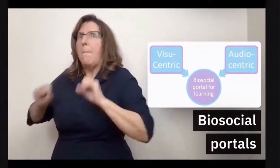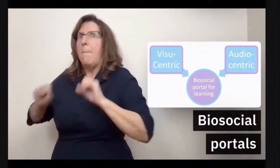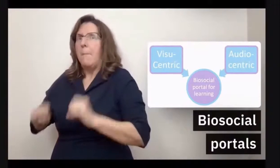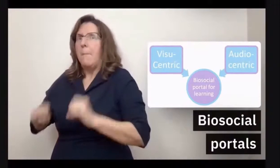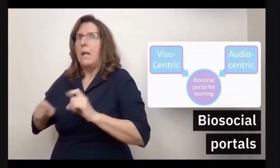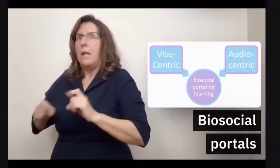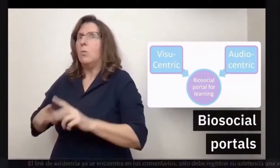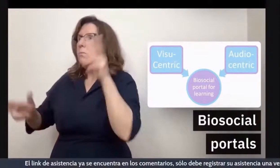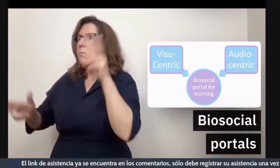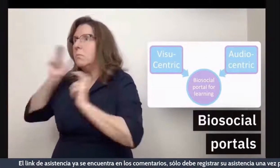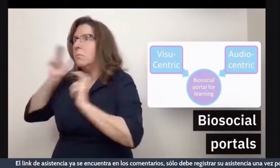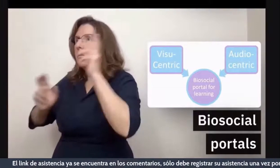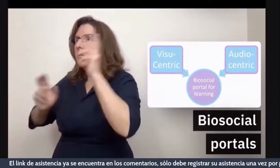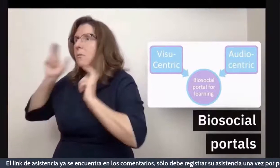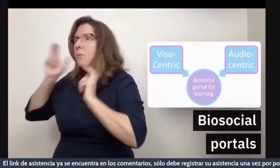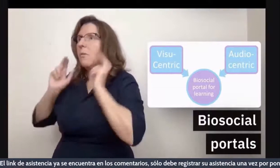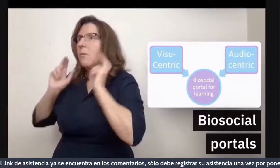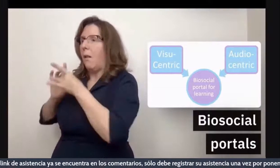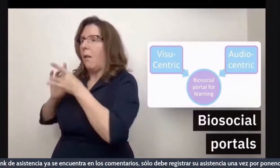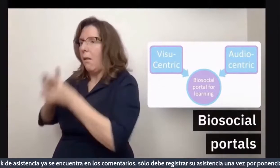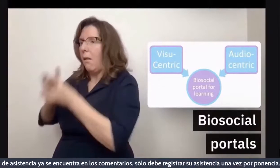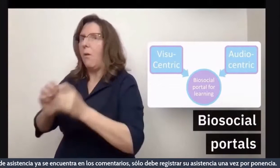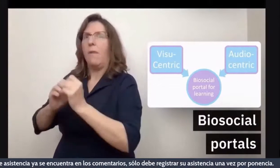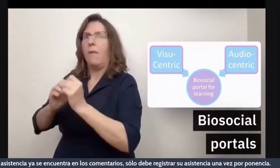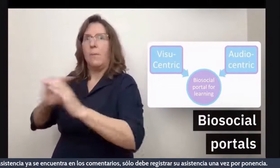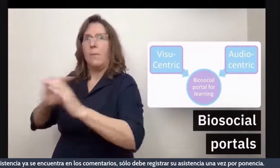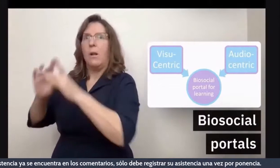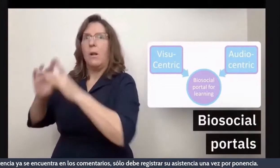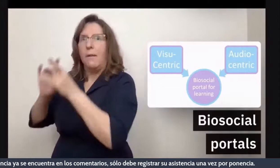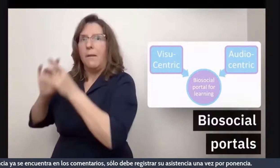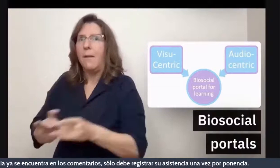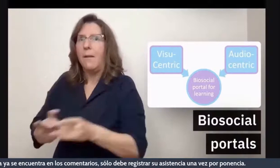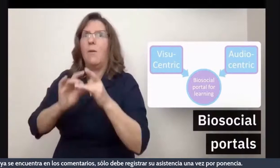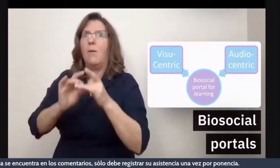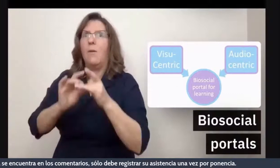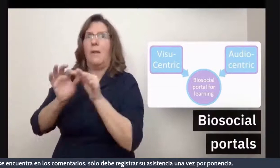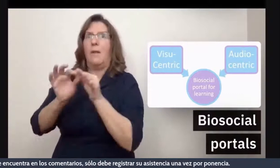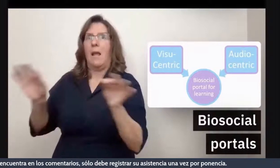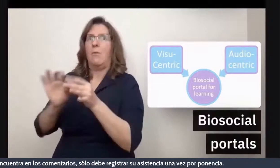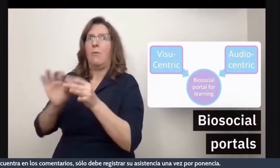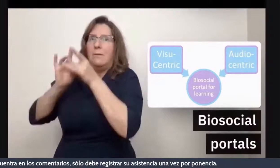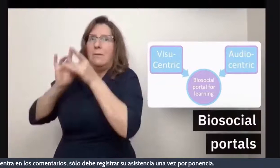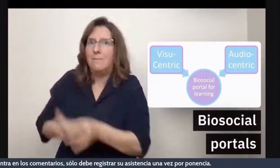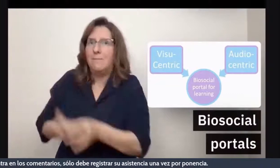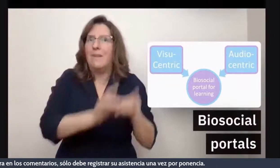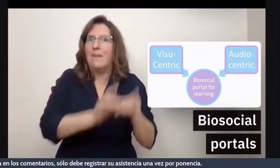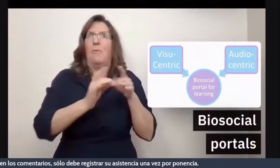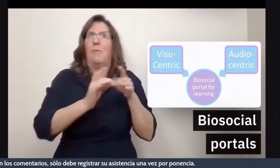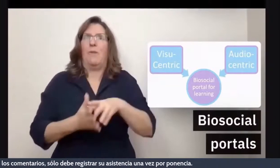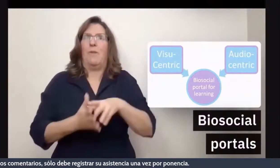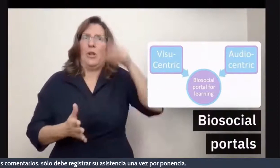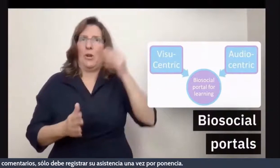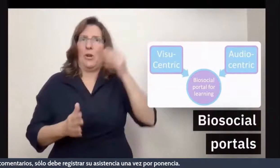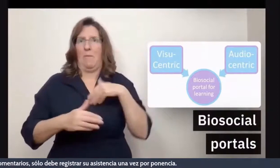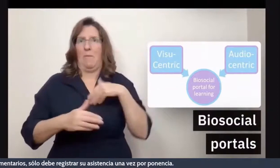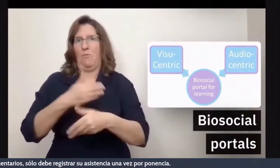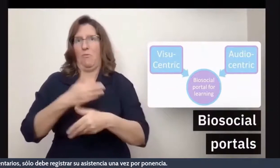la habilidad de escuchar para dominar la vida, nuestra comunicación, el uso de nuestro lenguaje y el proceso de aprendizaje.